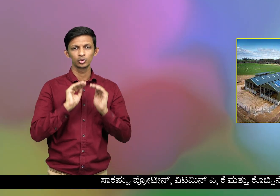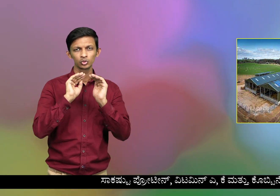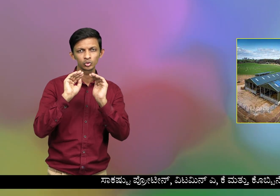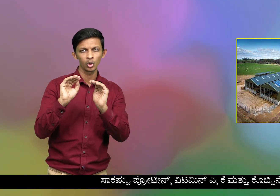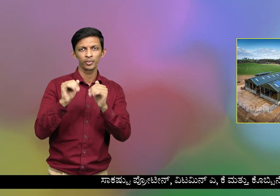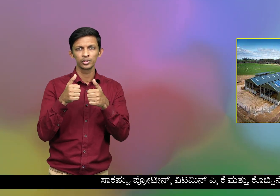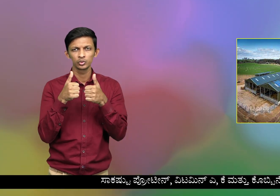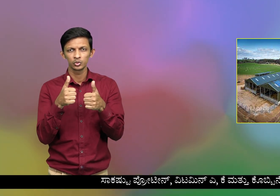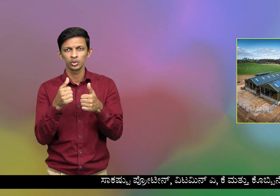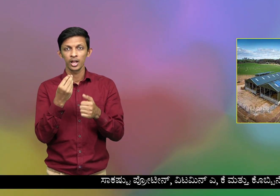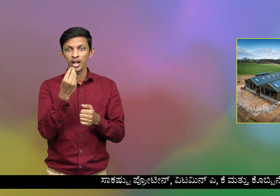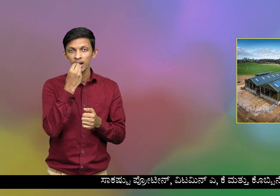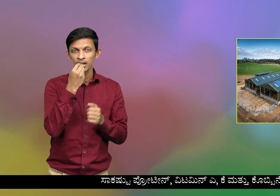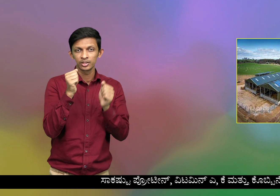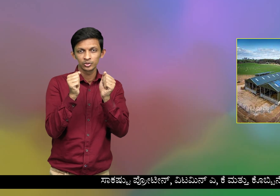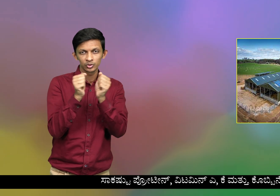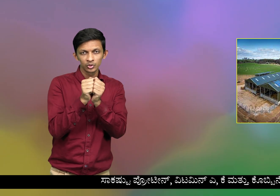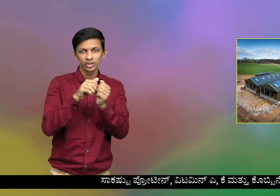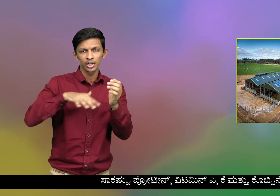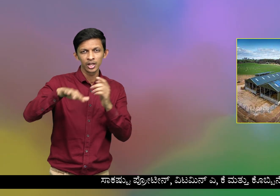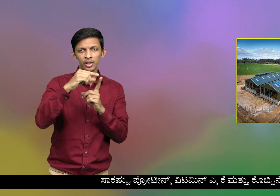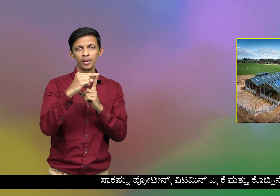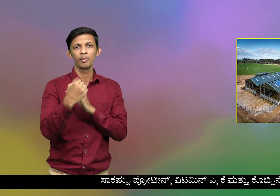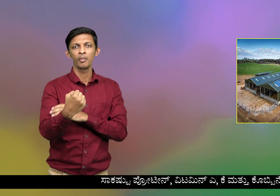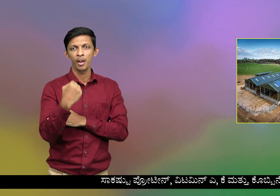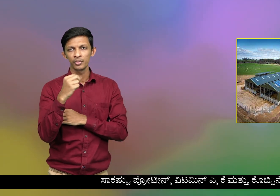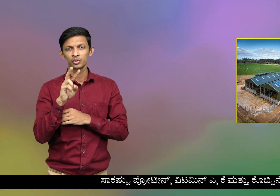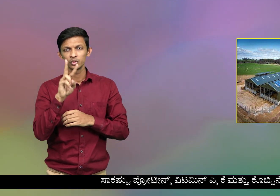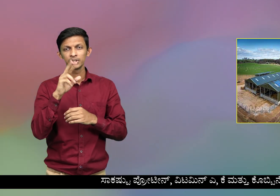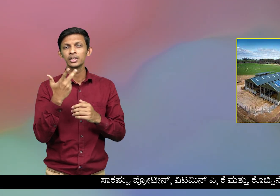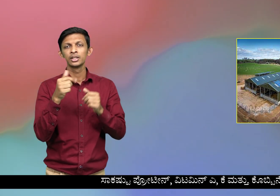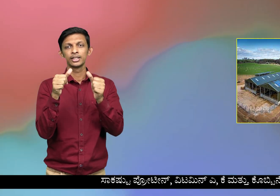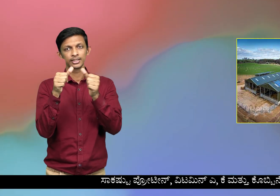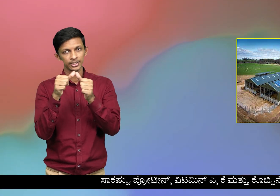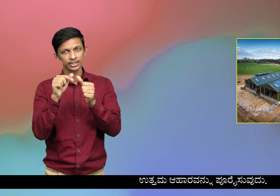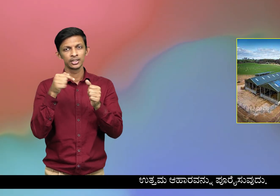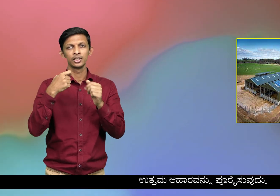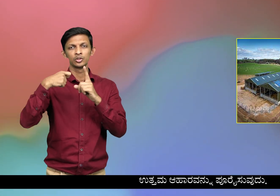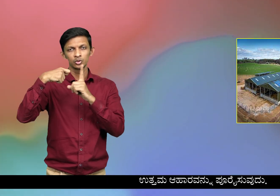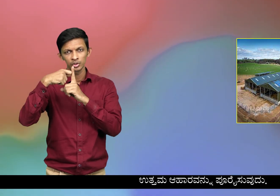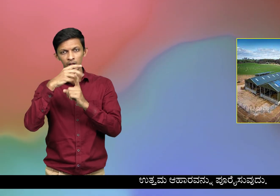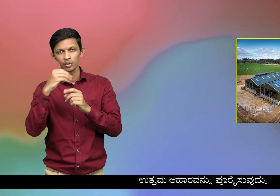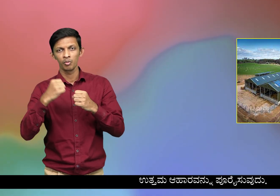ಸಾಕಷ್ಟು ಪ್ರೋಟೀನ್, ವಿಟಮಿನ್ ಎ, ಕೆ ಮತ್ತು ಕೊಬ್ಬಿನೊಂದಿಗೆ ಉತ್ತಮ ಆಹಾರವನ್ನು